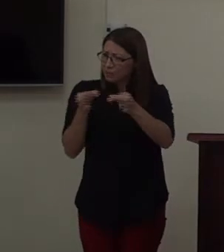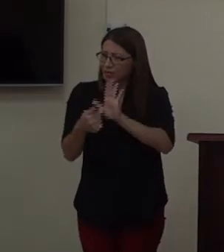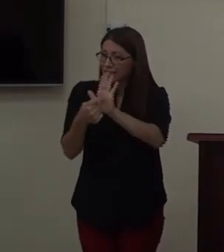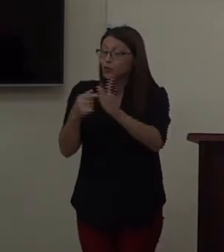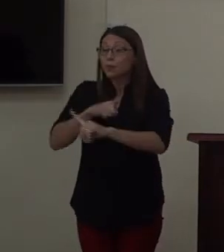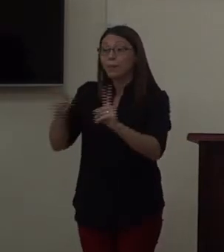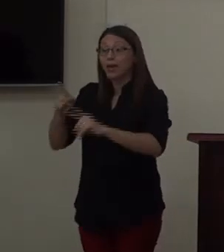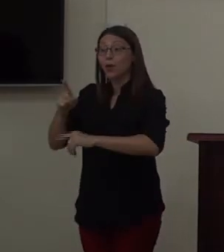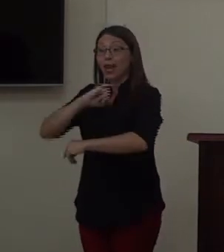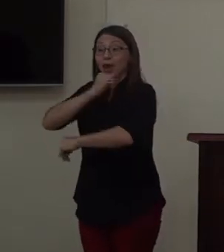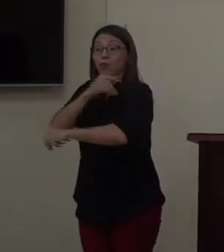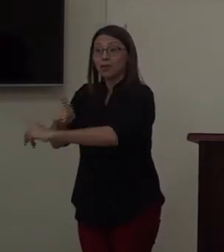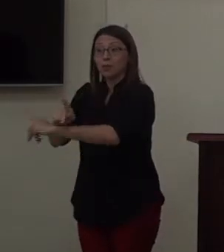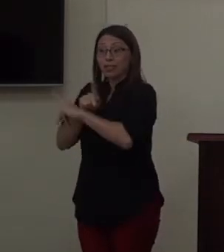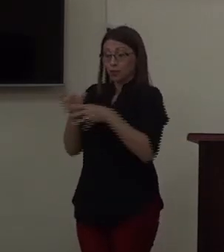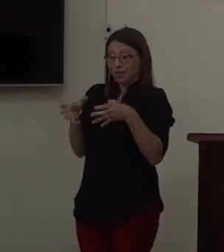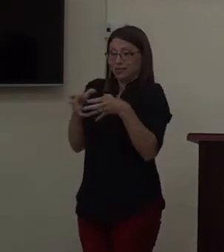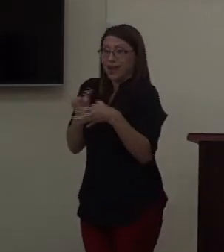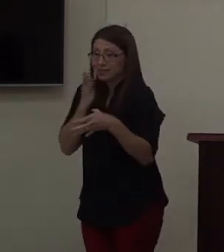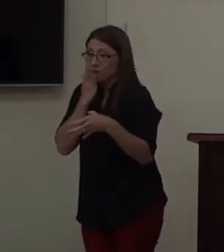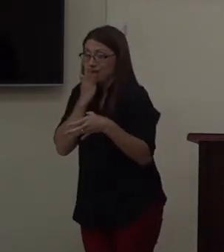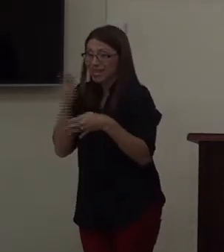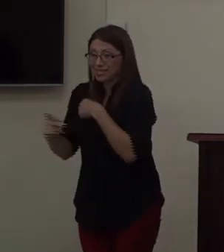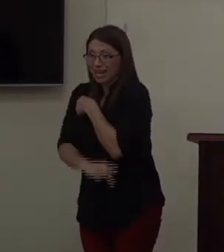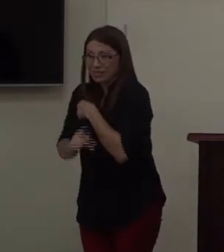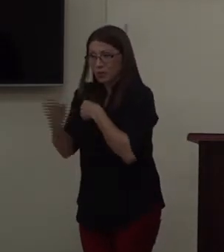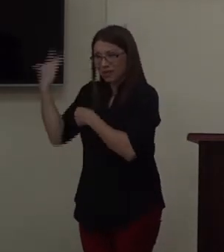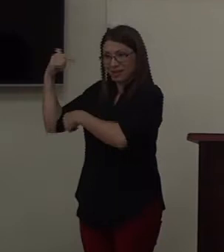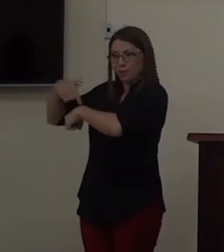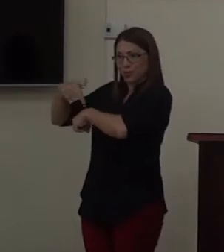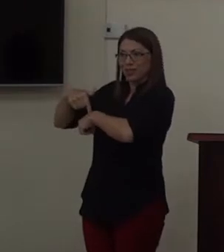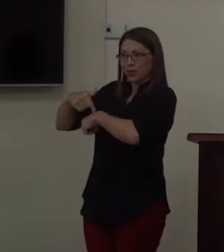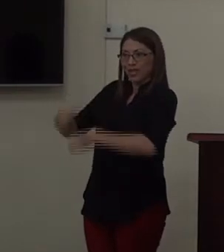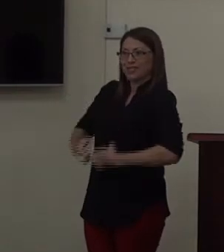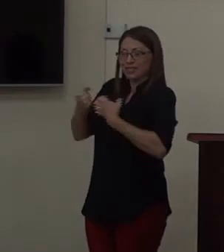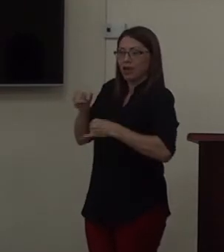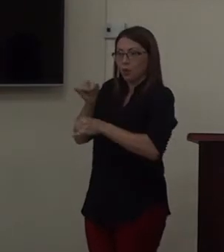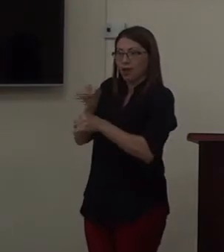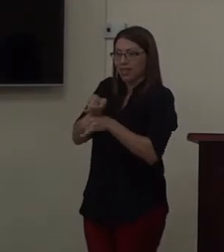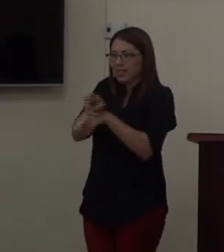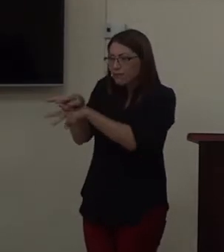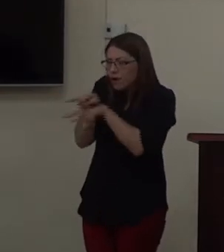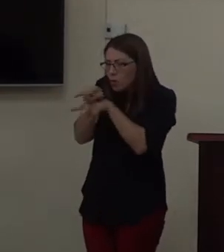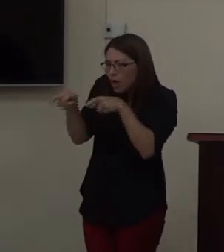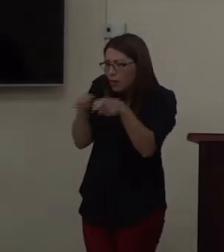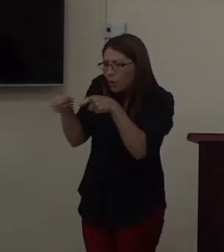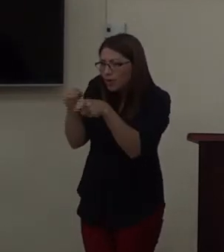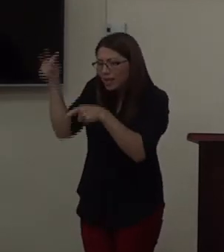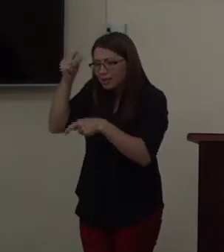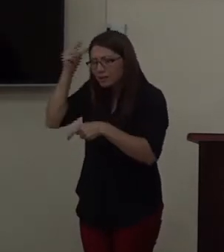Junta de Protección de las Razas Aborígenes de la Nación, que era lo que existía en ese momento, ¿verdad?, como ente regulador del Estado